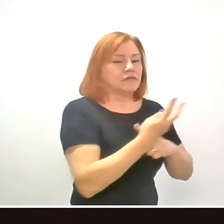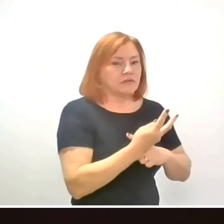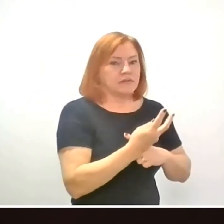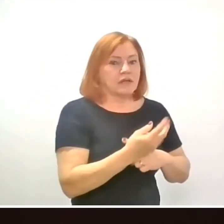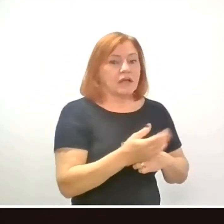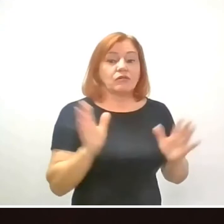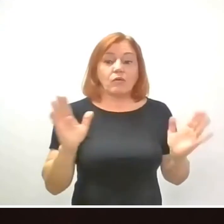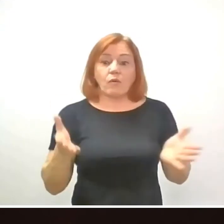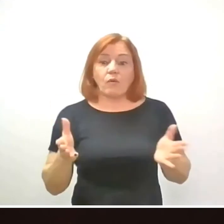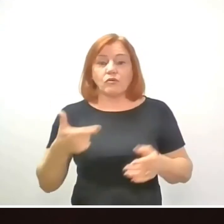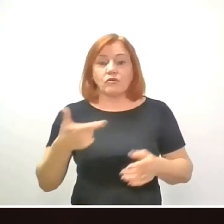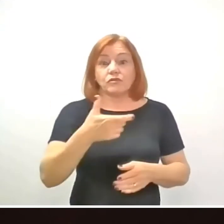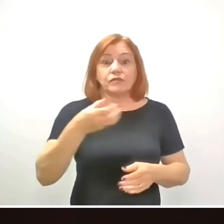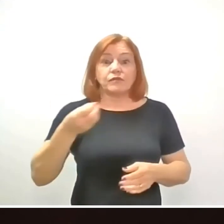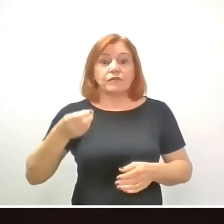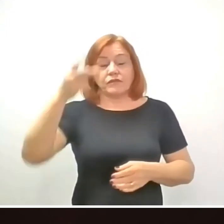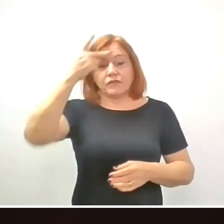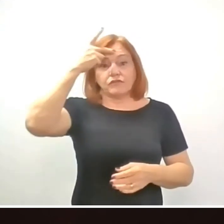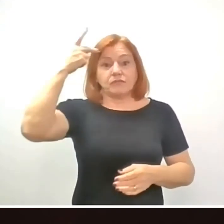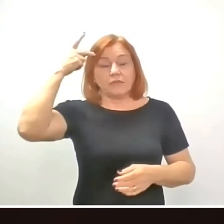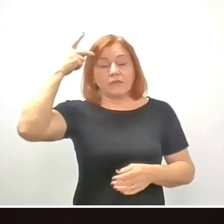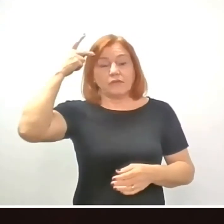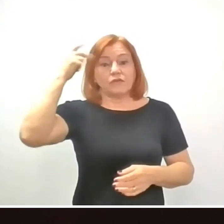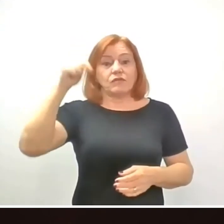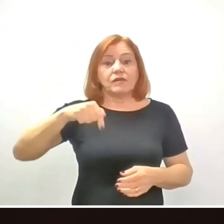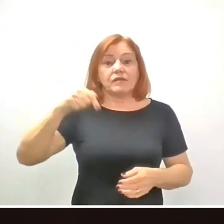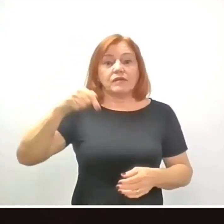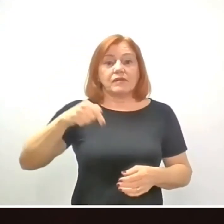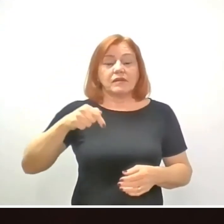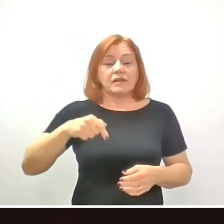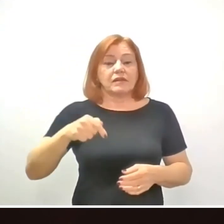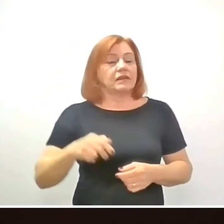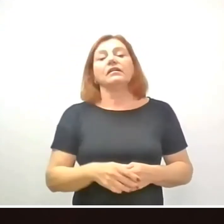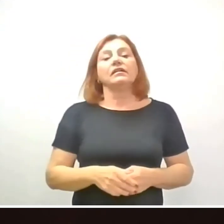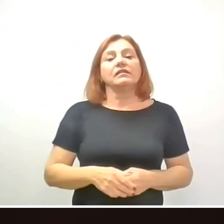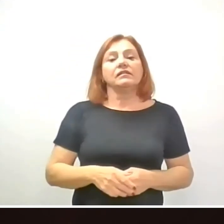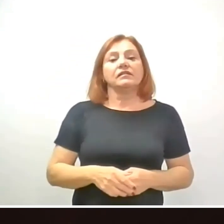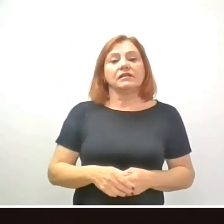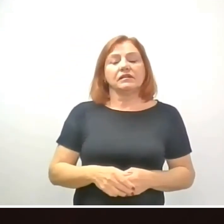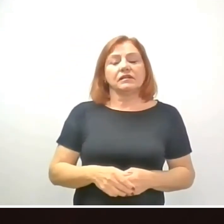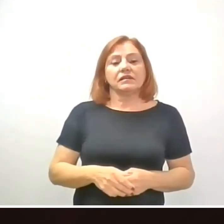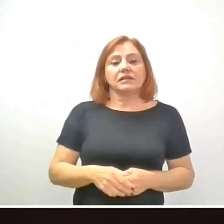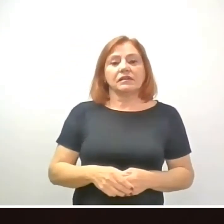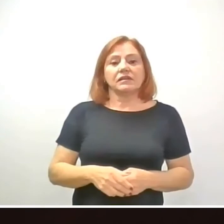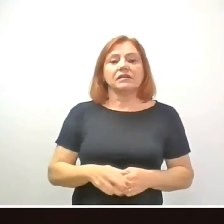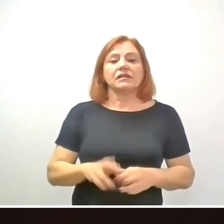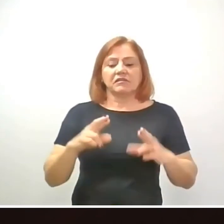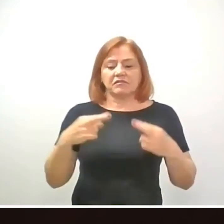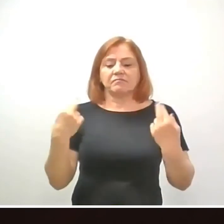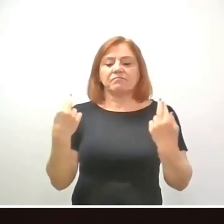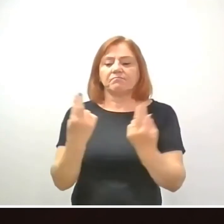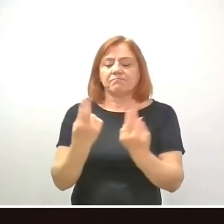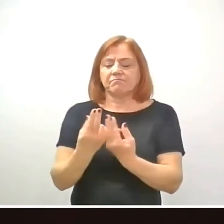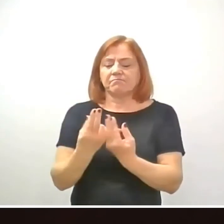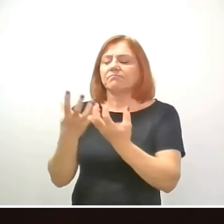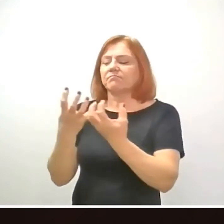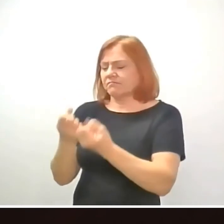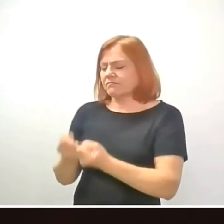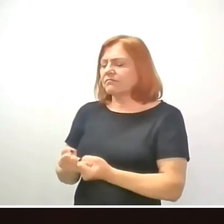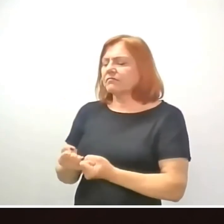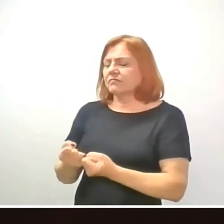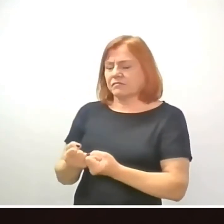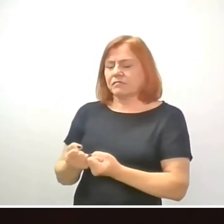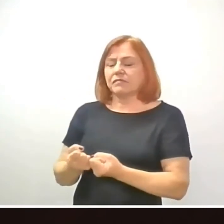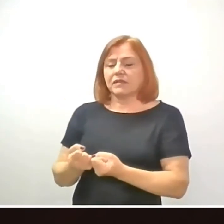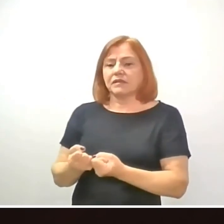20 pessoas que estavam aqui na frente estão aqui pela primeira vez e foram ganhas pela rede de cuidados.